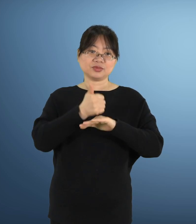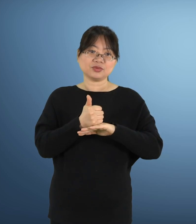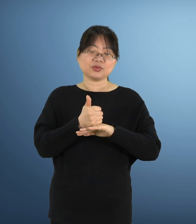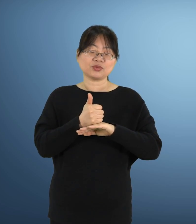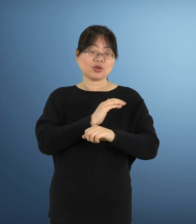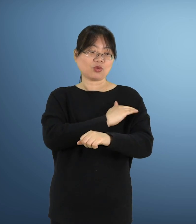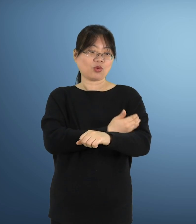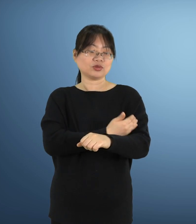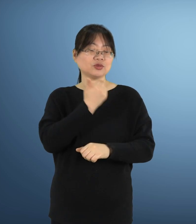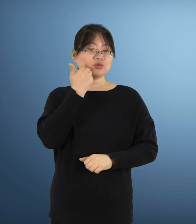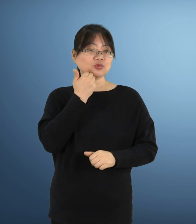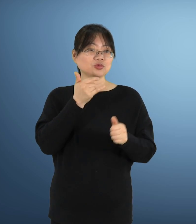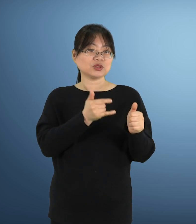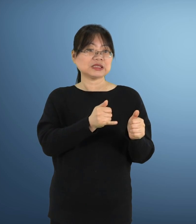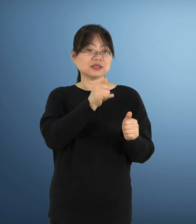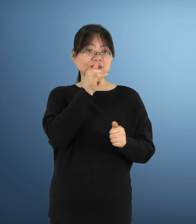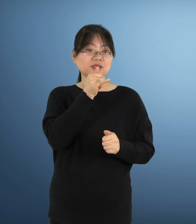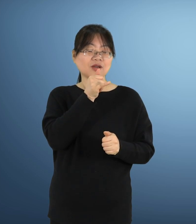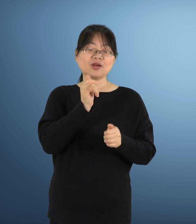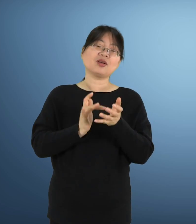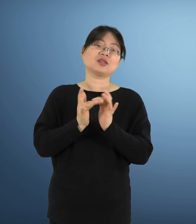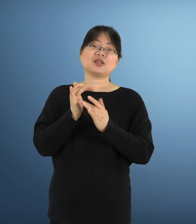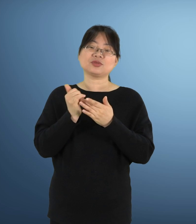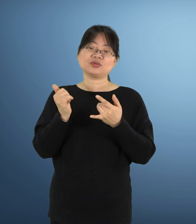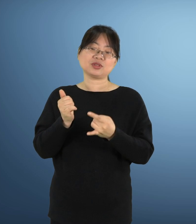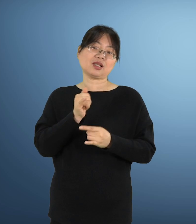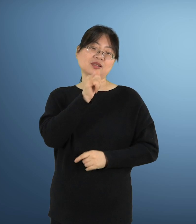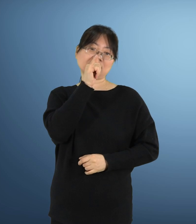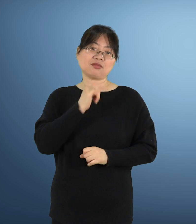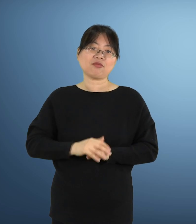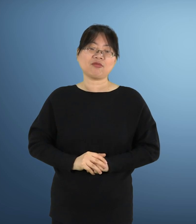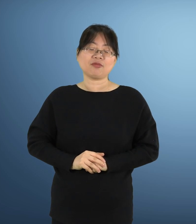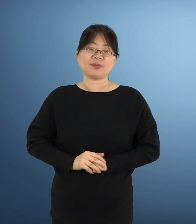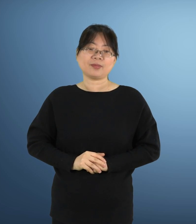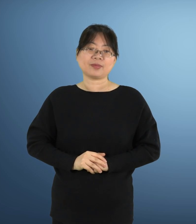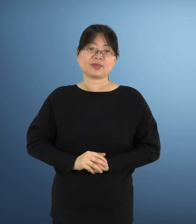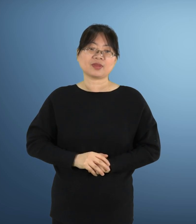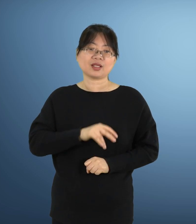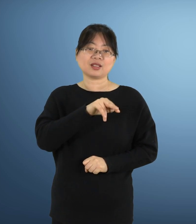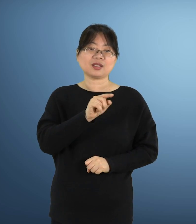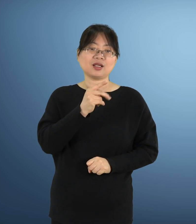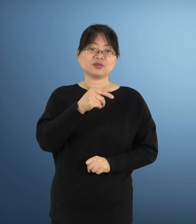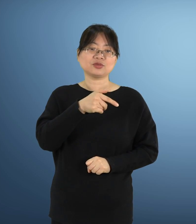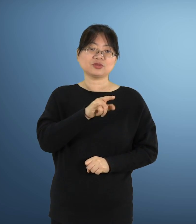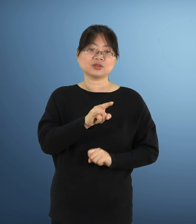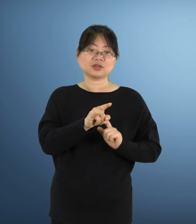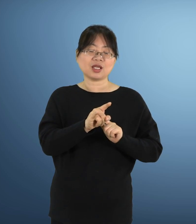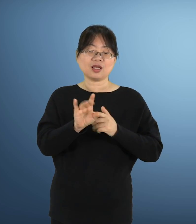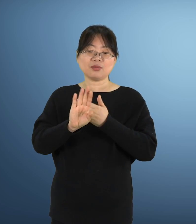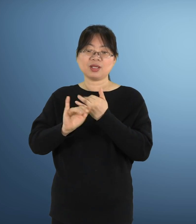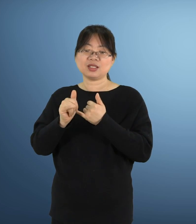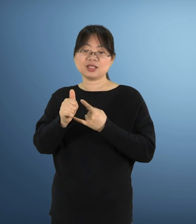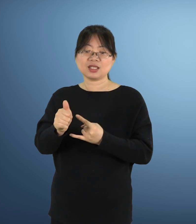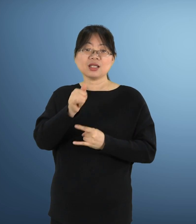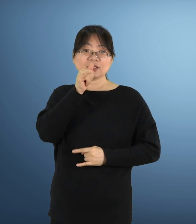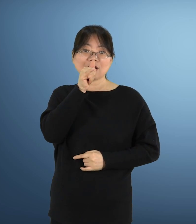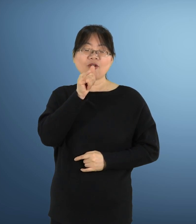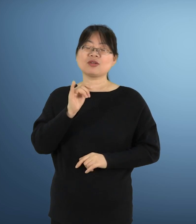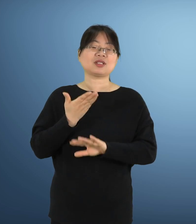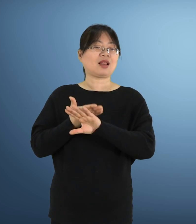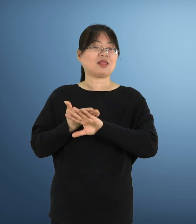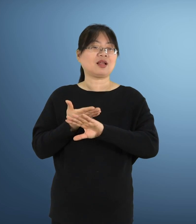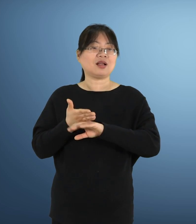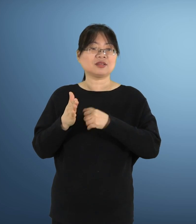최종적인 권위도 누구에게 있는 거예요? 예수님에게 있는 거예요. 사두개나 바리새인들에게 있는 게 아니에요.